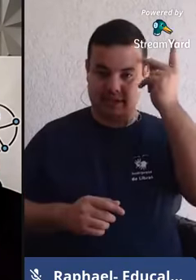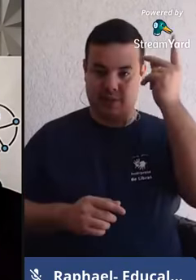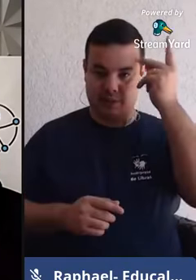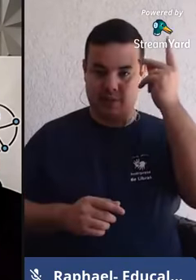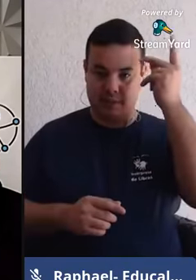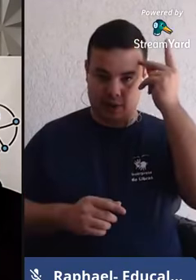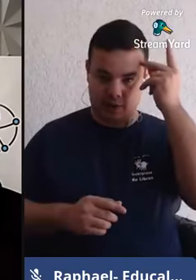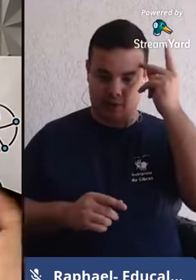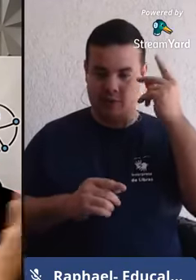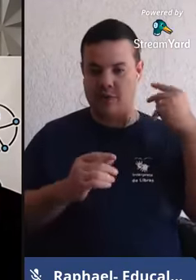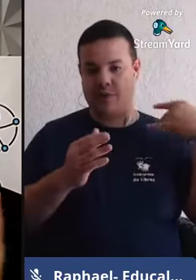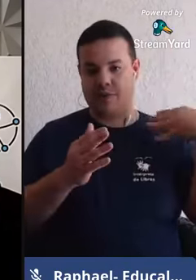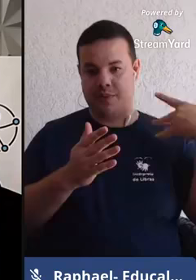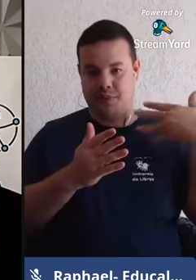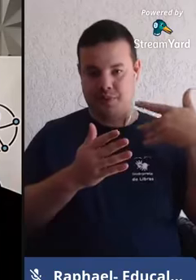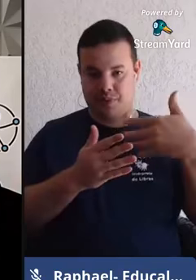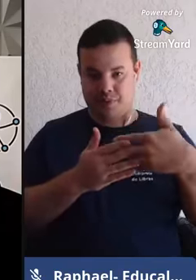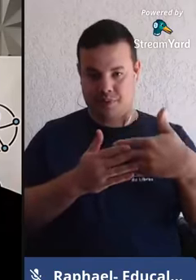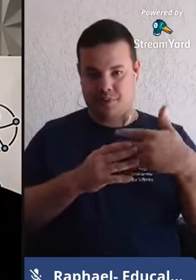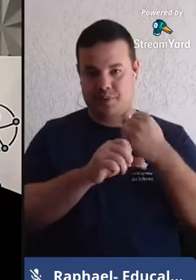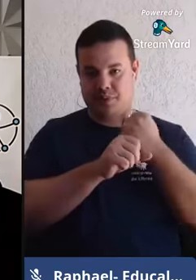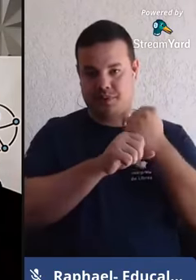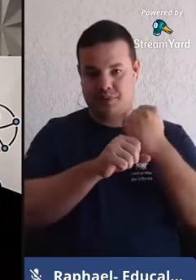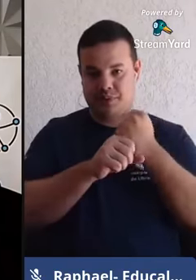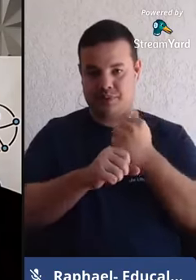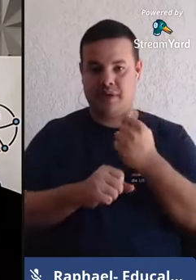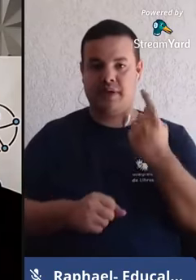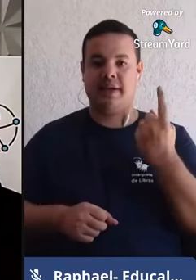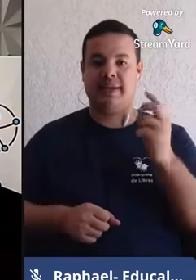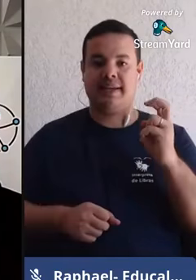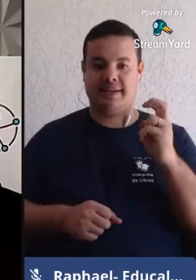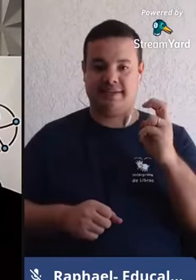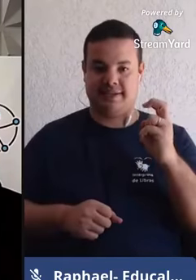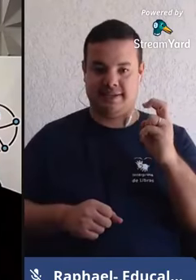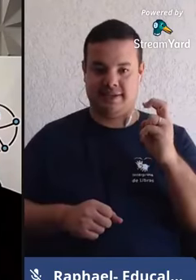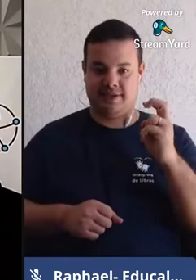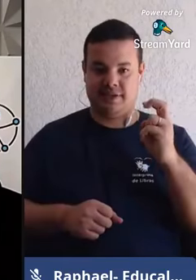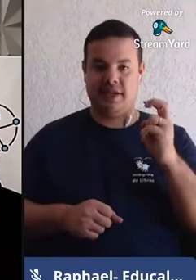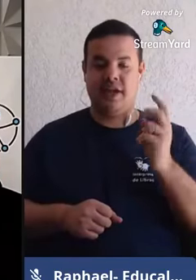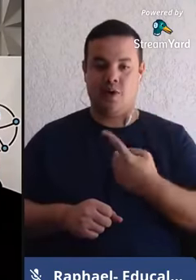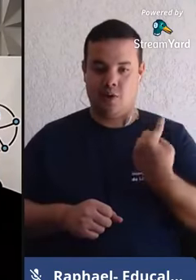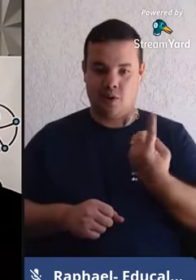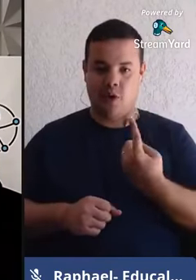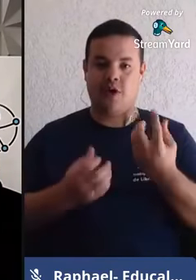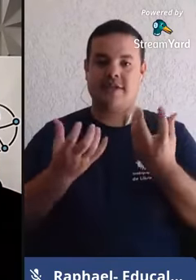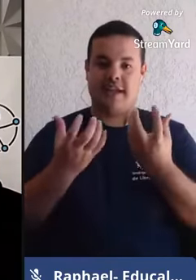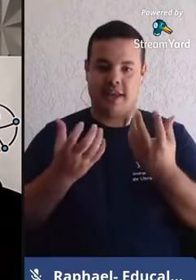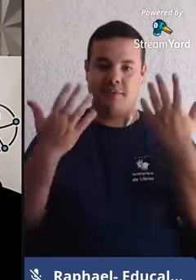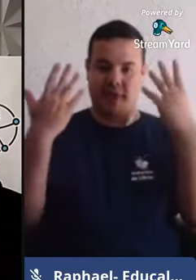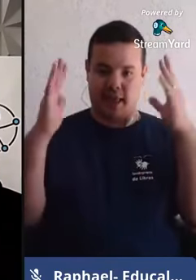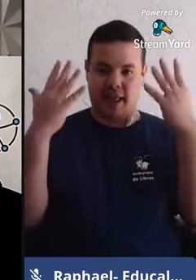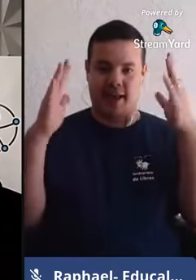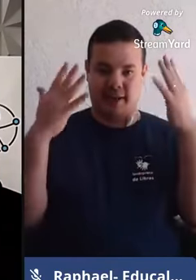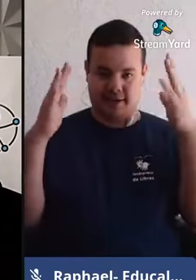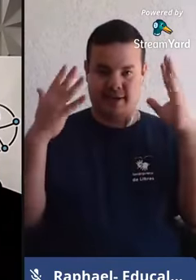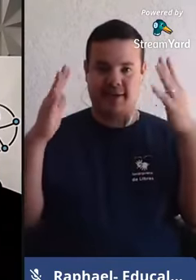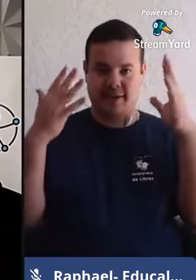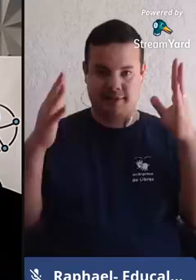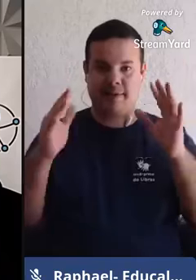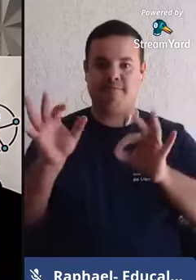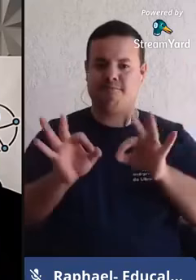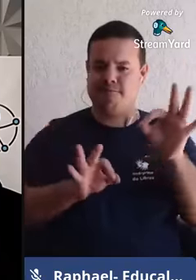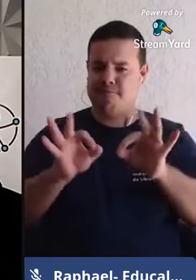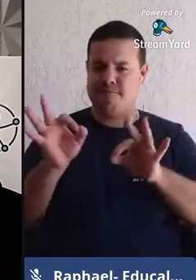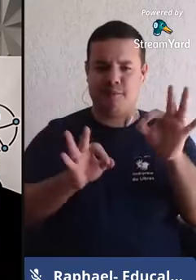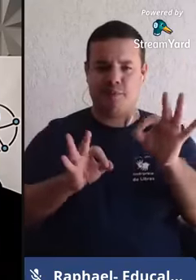15 anos de existência e nós queríamos, né, a ideia era comemorar em alto estilo. Íamos fazer